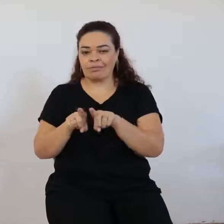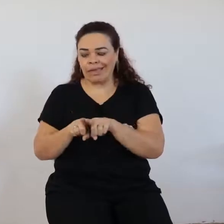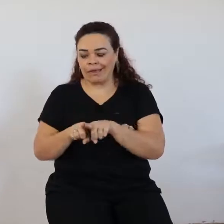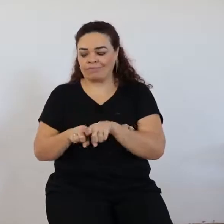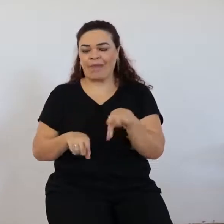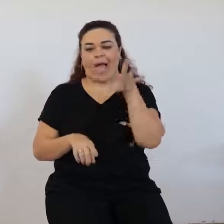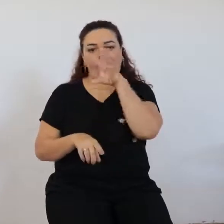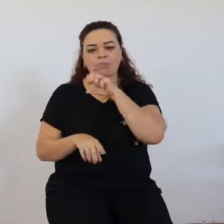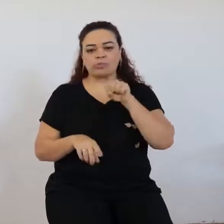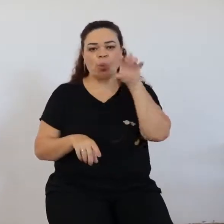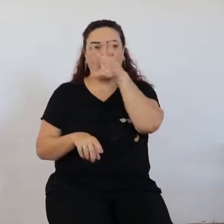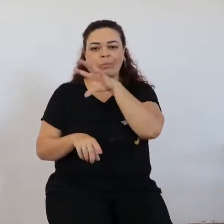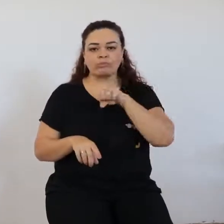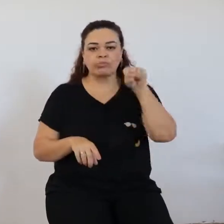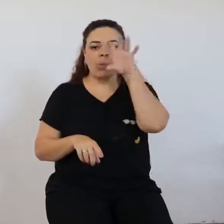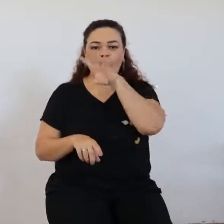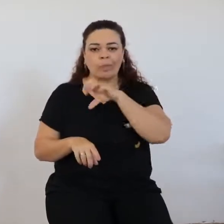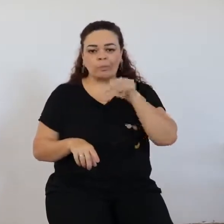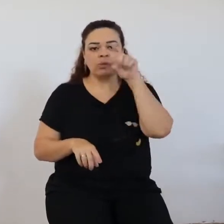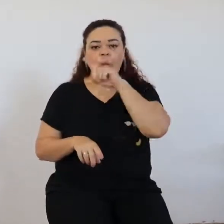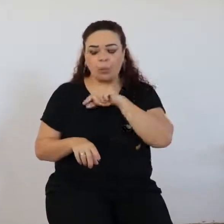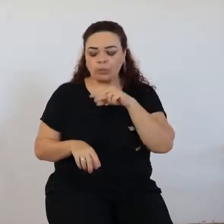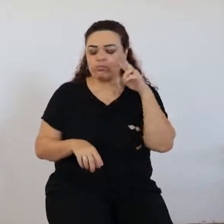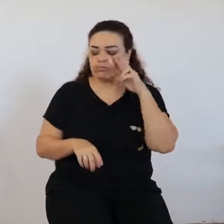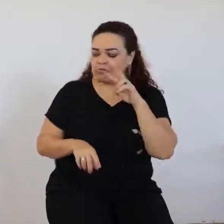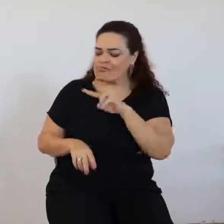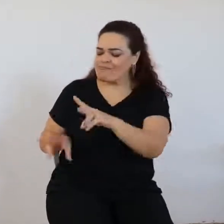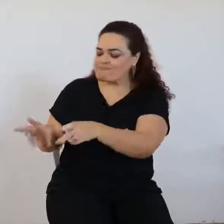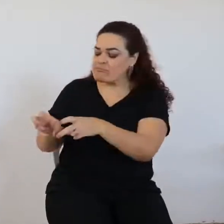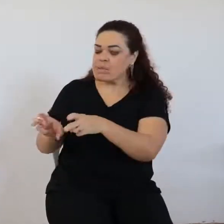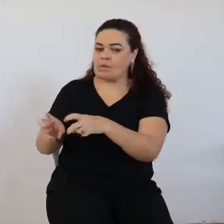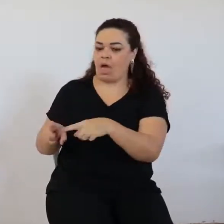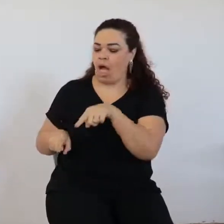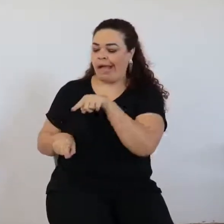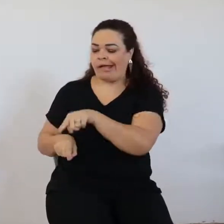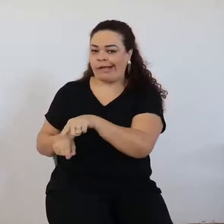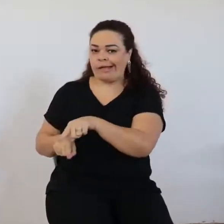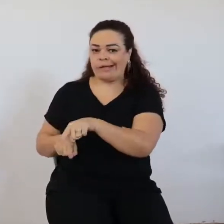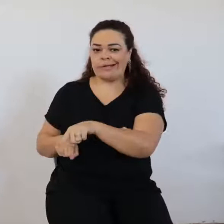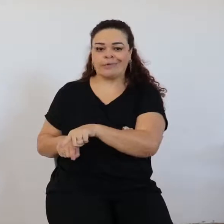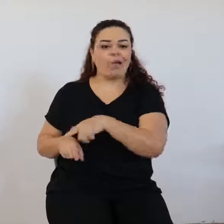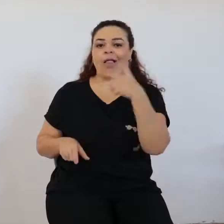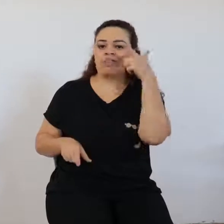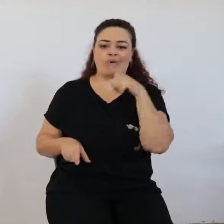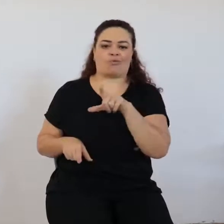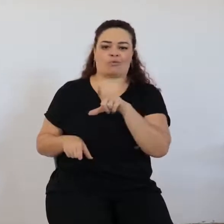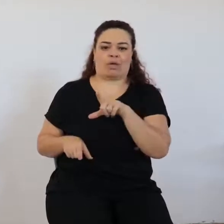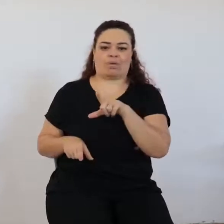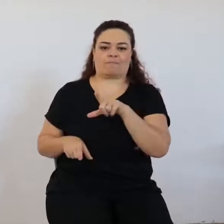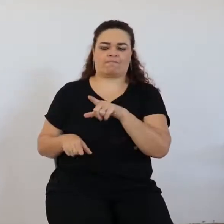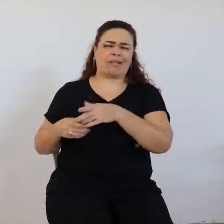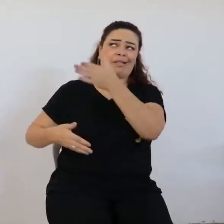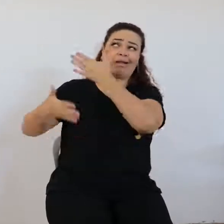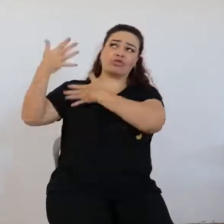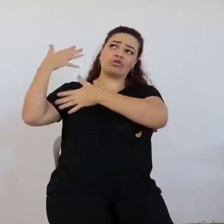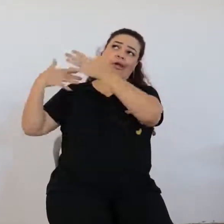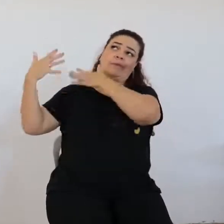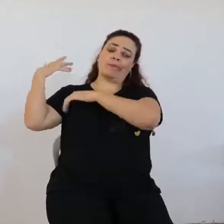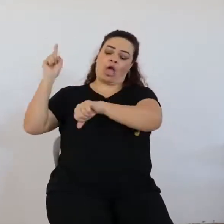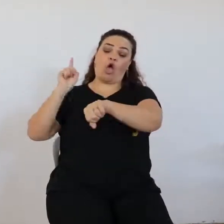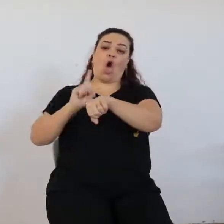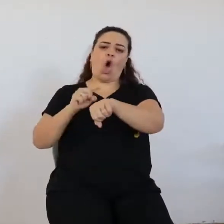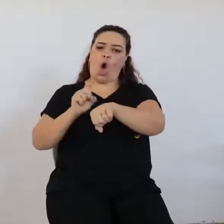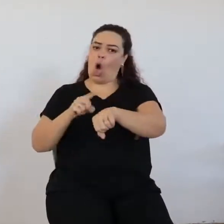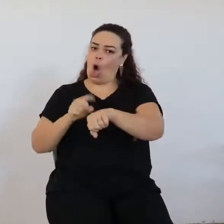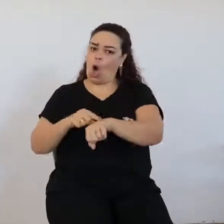não mastigam bem. E por quê? Antigamente a gente falava que a hora de comer era uma hora sagrada. Sentava